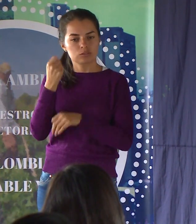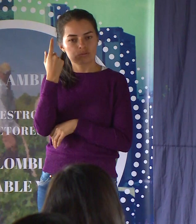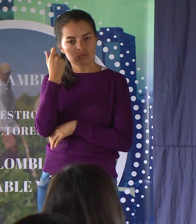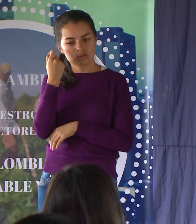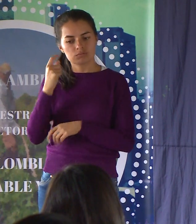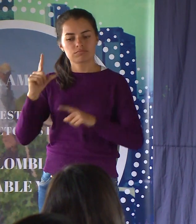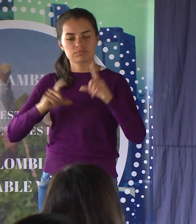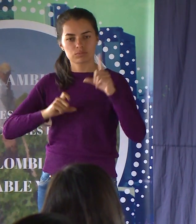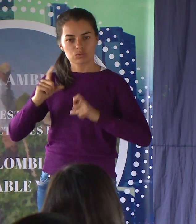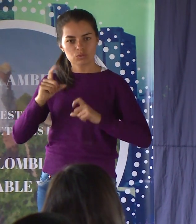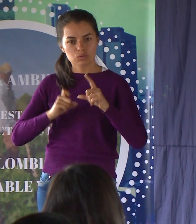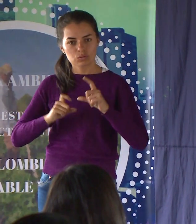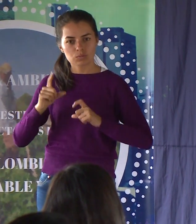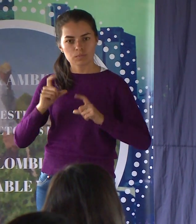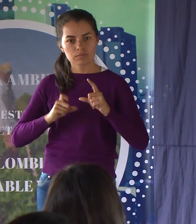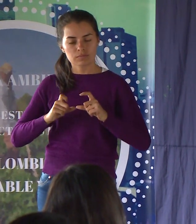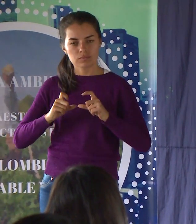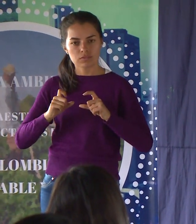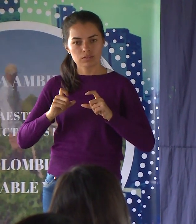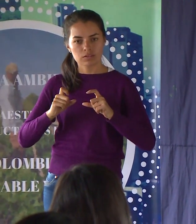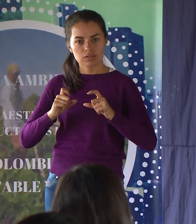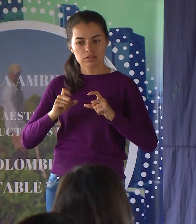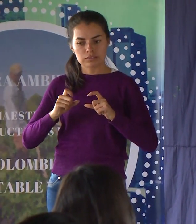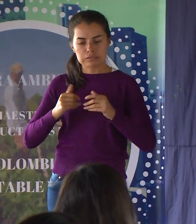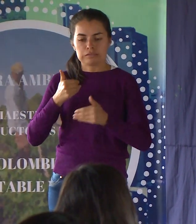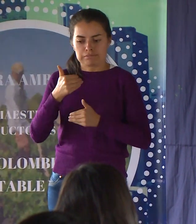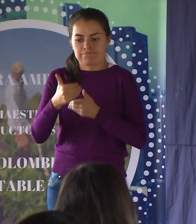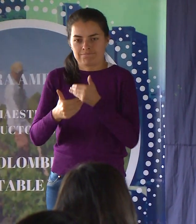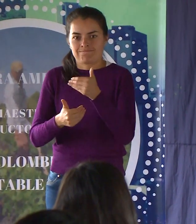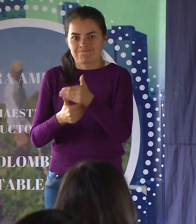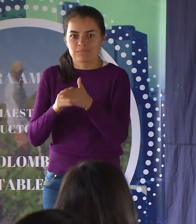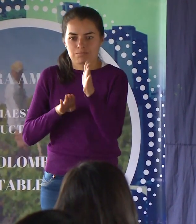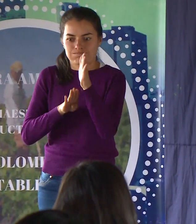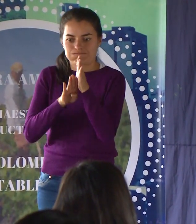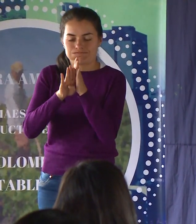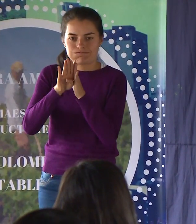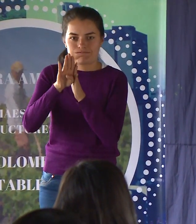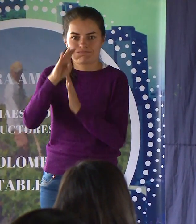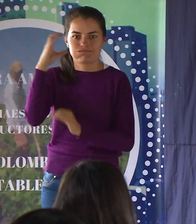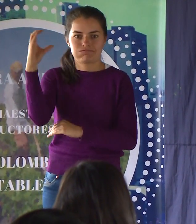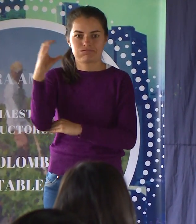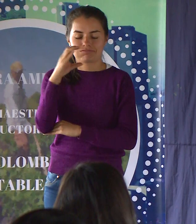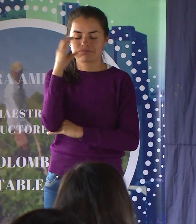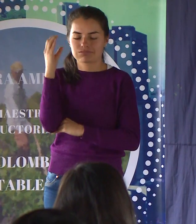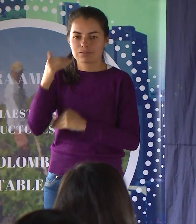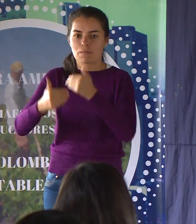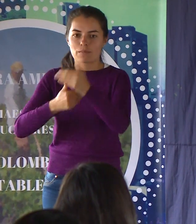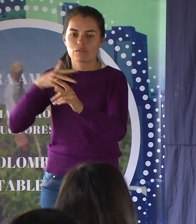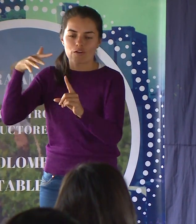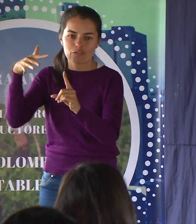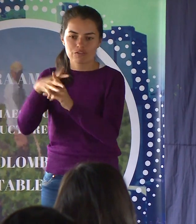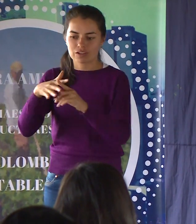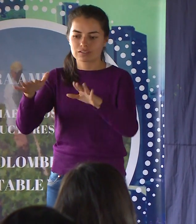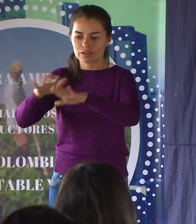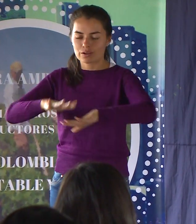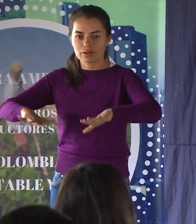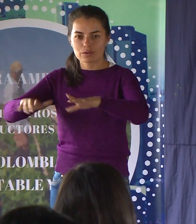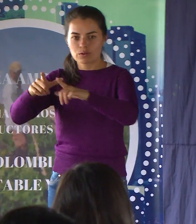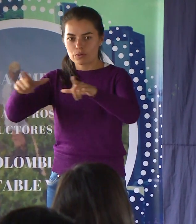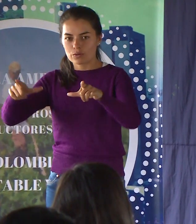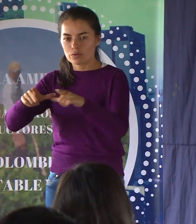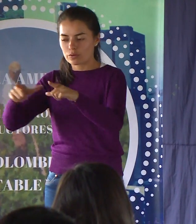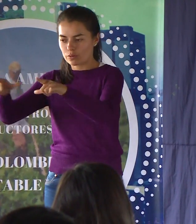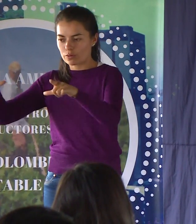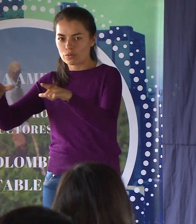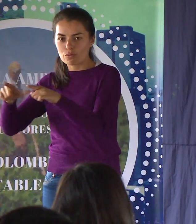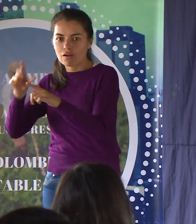que el turismo es una fuente que se nos viene encima y que puede arrasar con el territorio, o es una posibilidad de crecimiento territorial